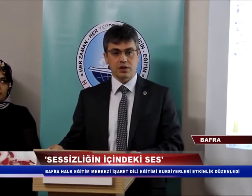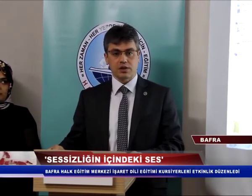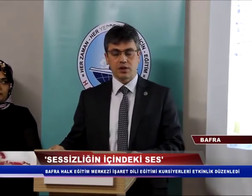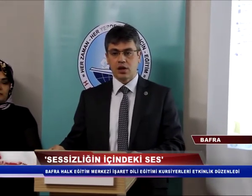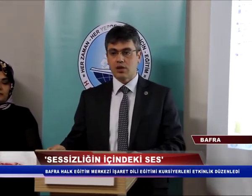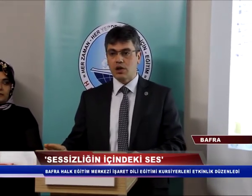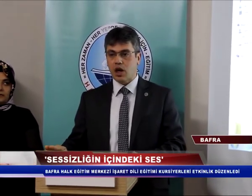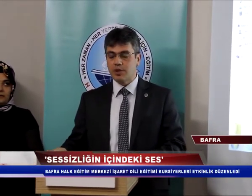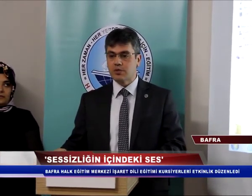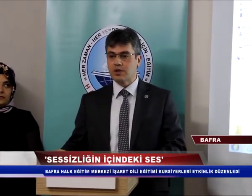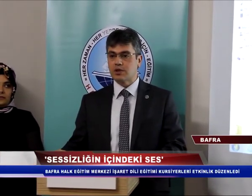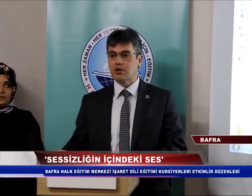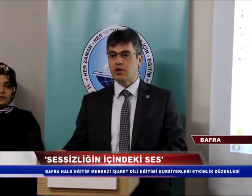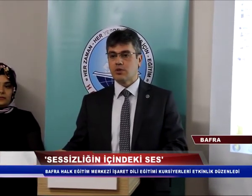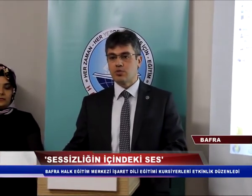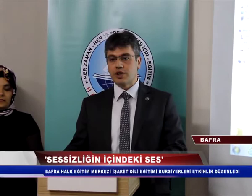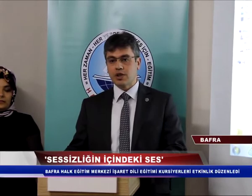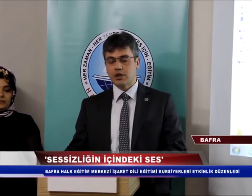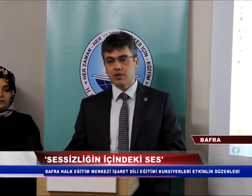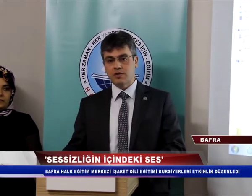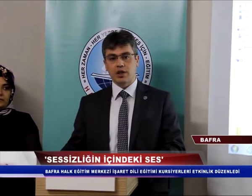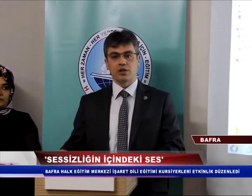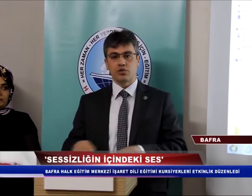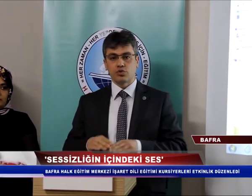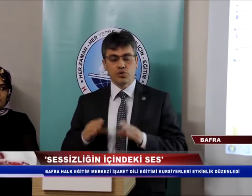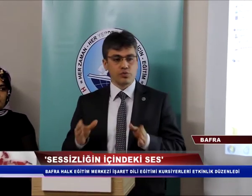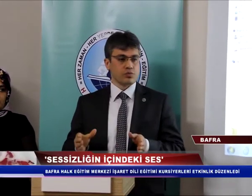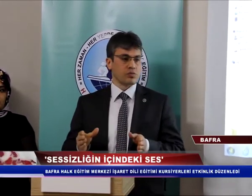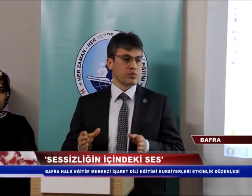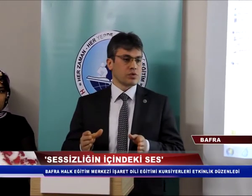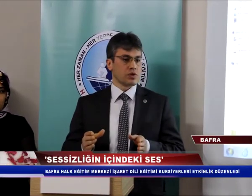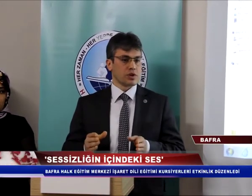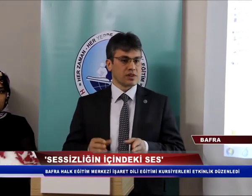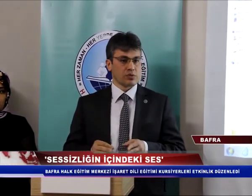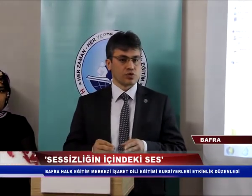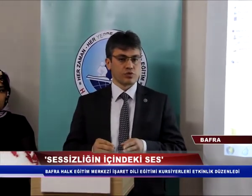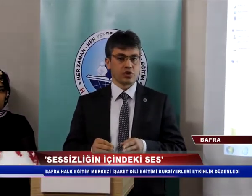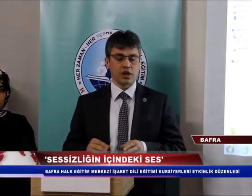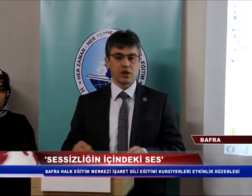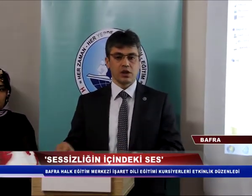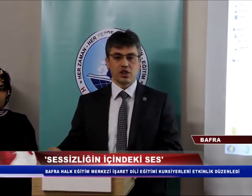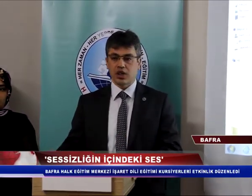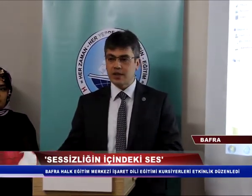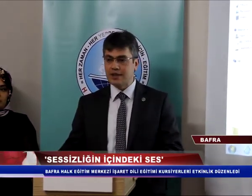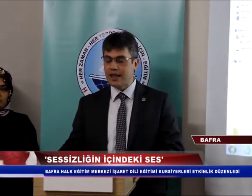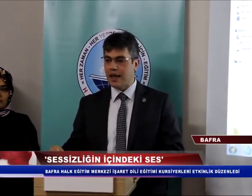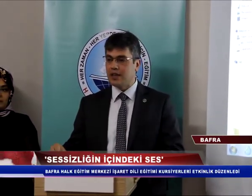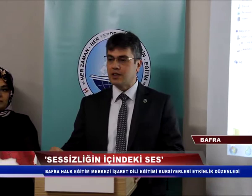sağlayacağız. Amacımız burada ve tüm Samsun'umuzda işaret dili